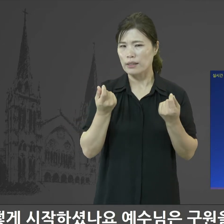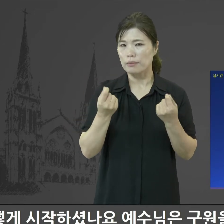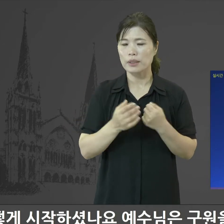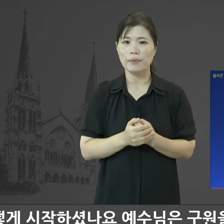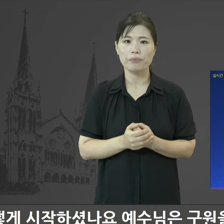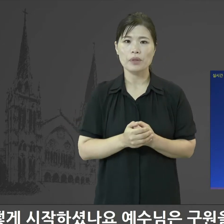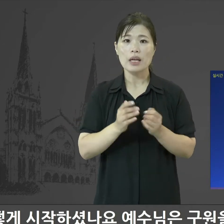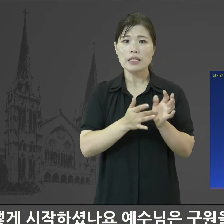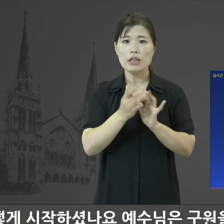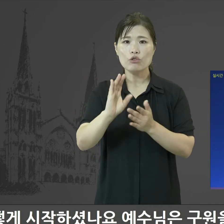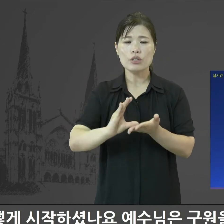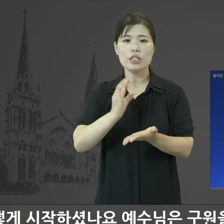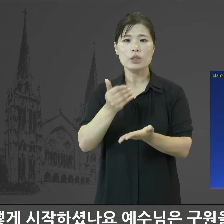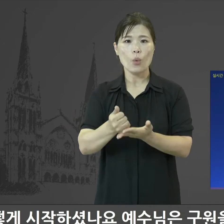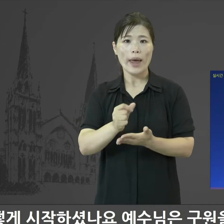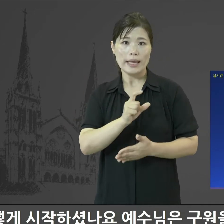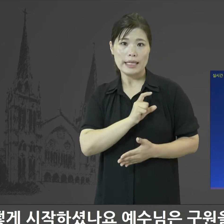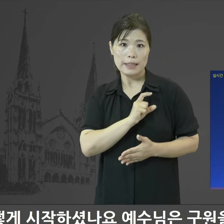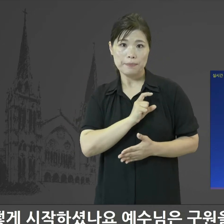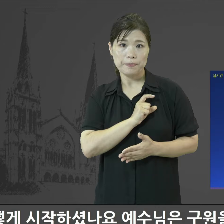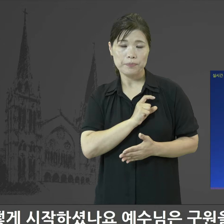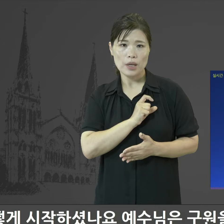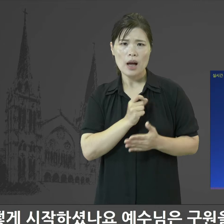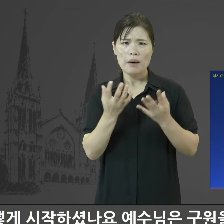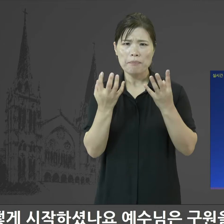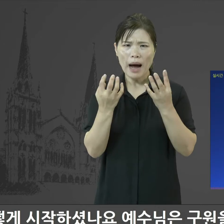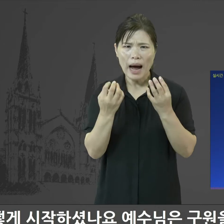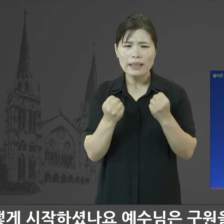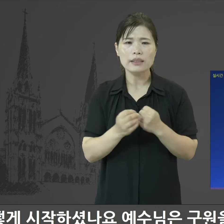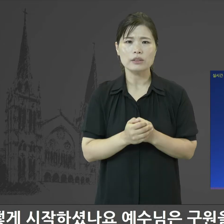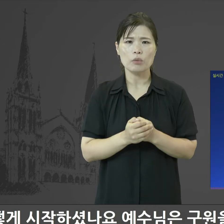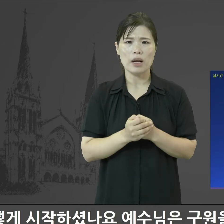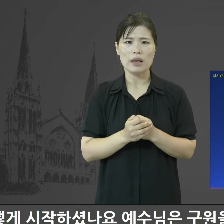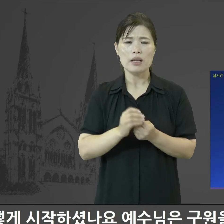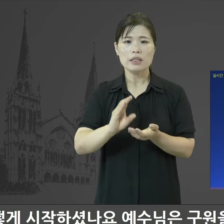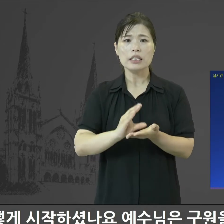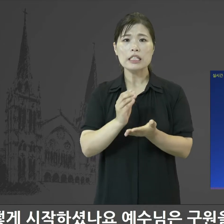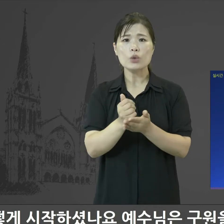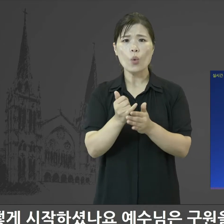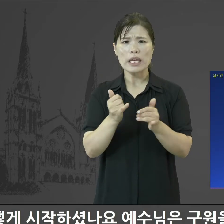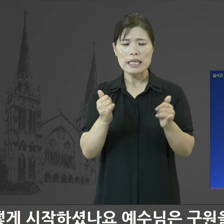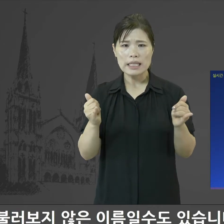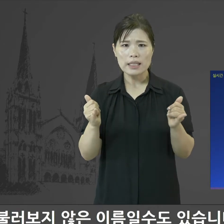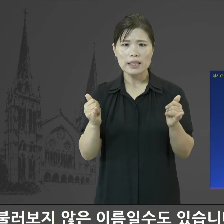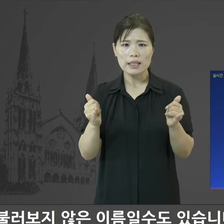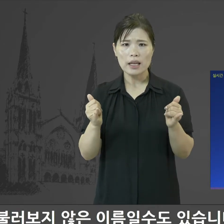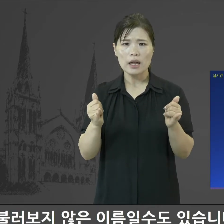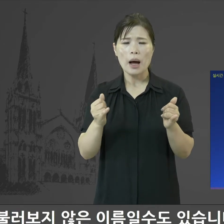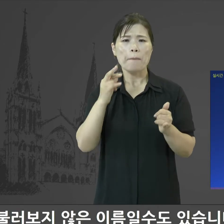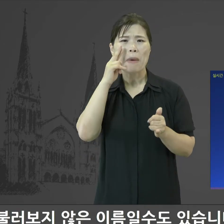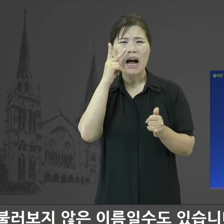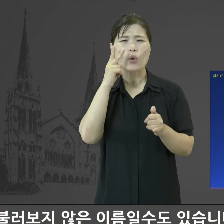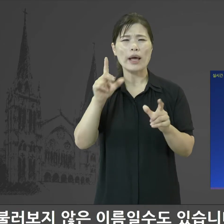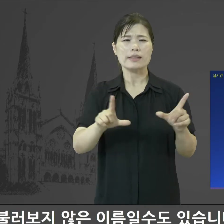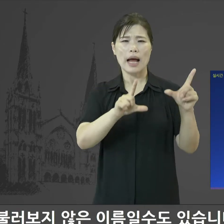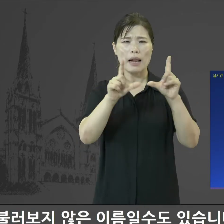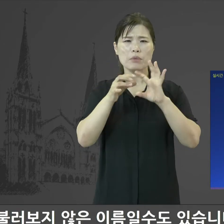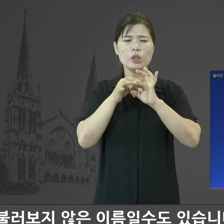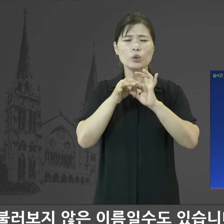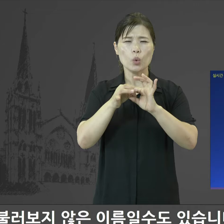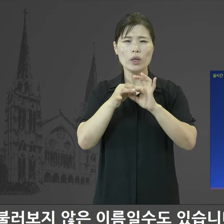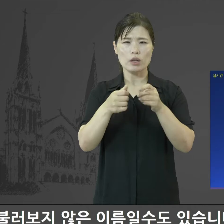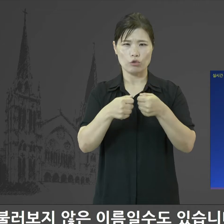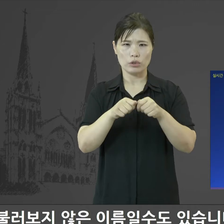예수 그리스도의 이름이 어떤 이름인지, 또 수많은 무명의 그리스도인들과 그리고 바울의 삶을 통해서 구체적으로 보고